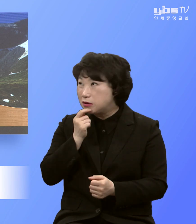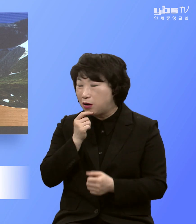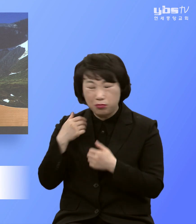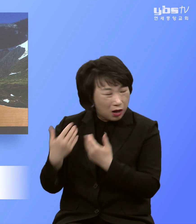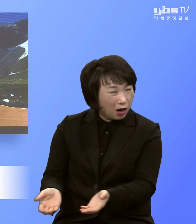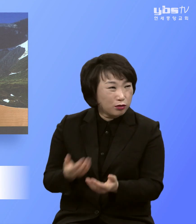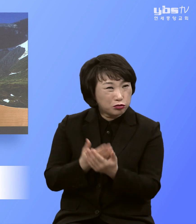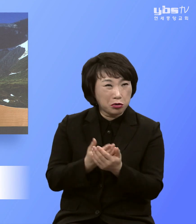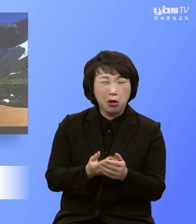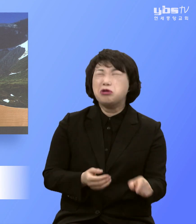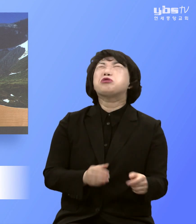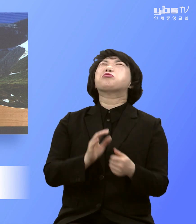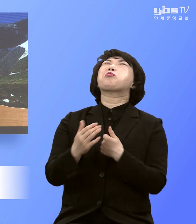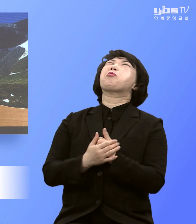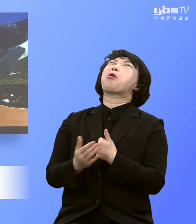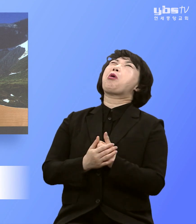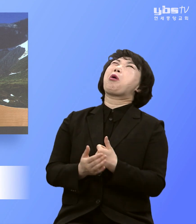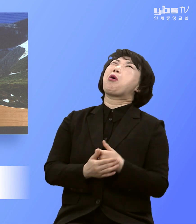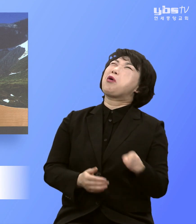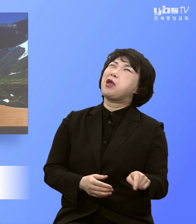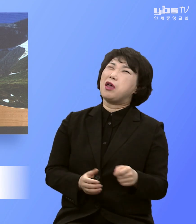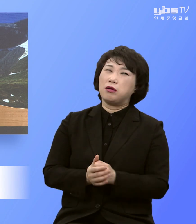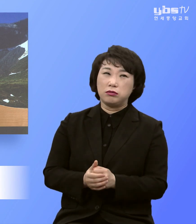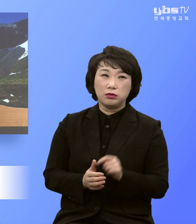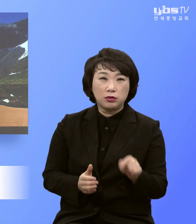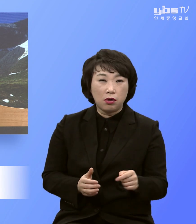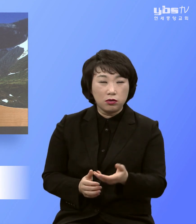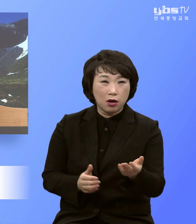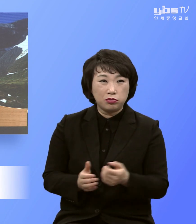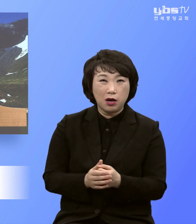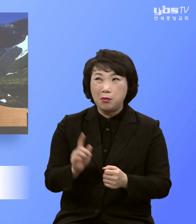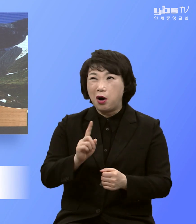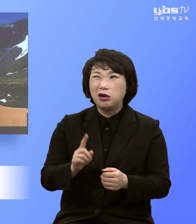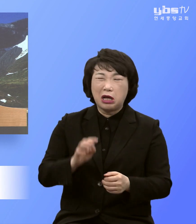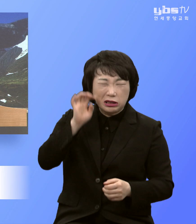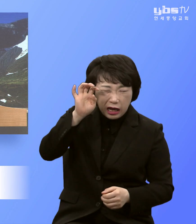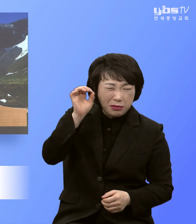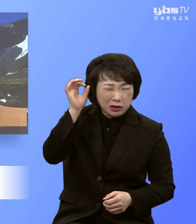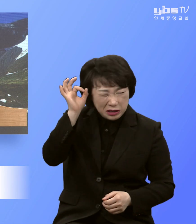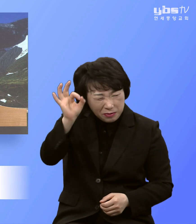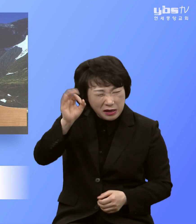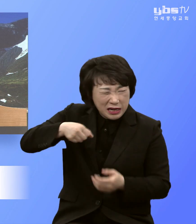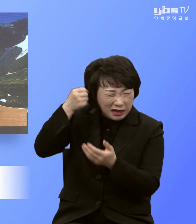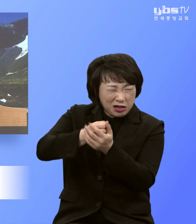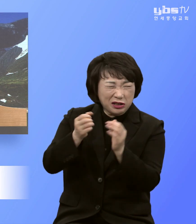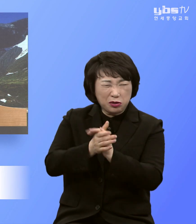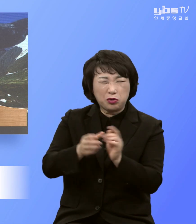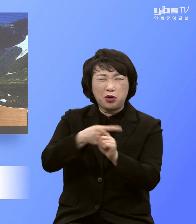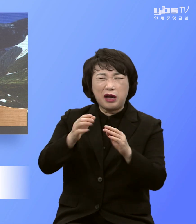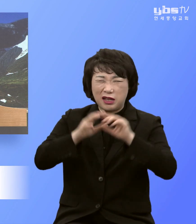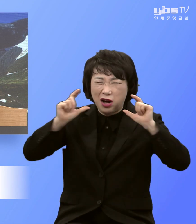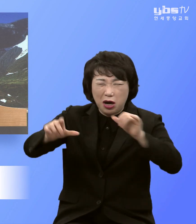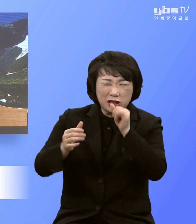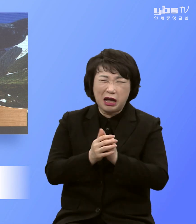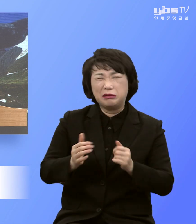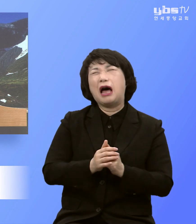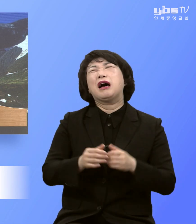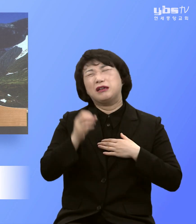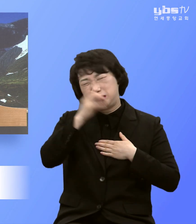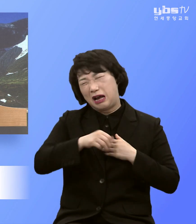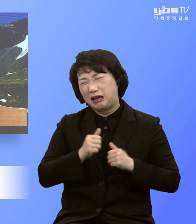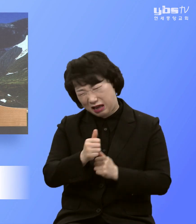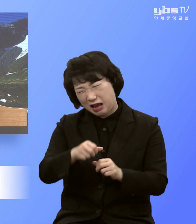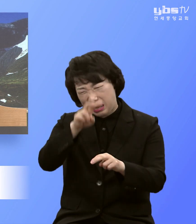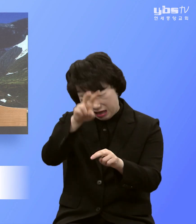도와주시옵소서. 주려면 주고 말라면 마시옵소서. 나는 그냥 40일 11작품 교회에서 하니까 나는 따라서는